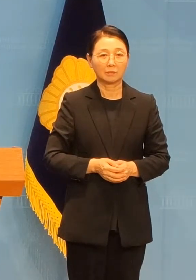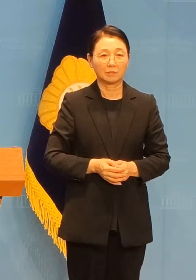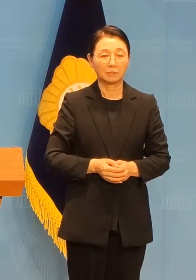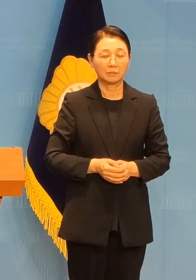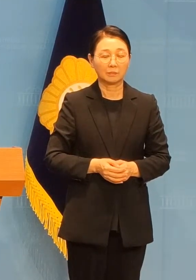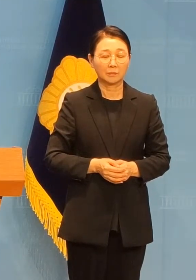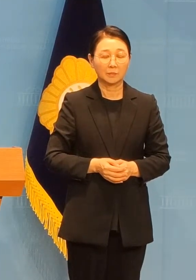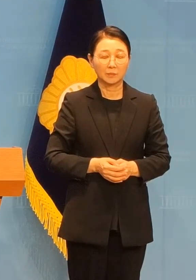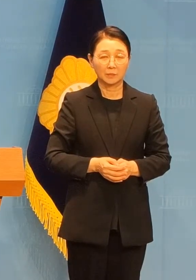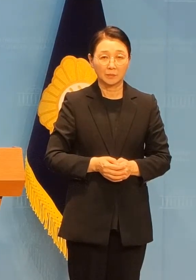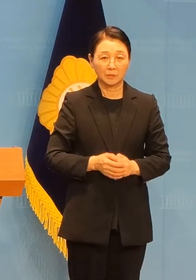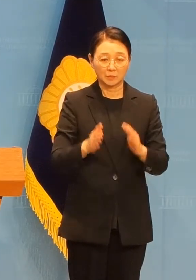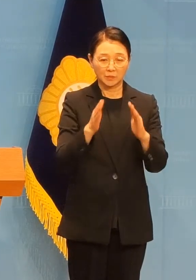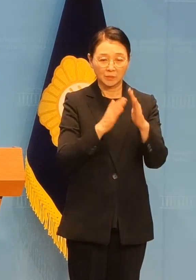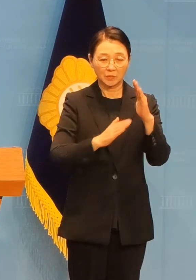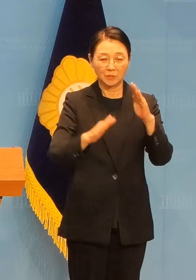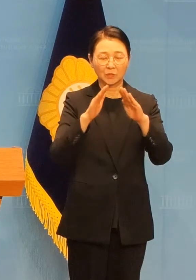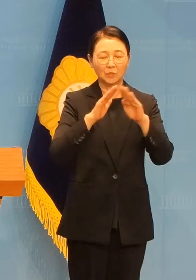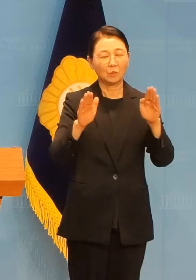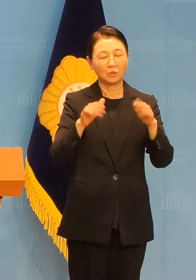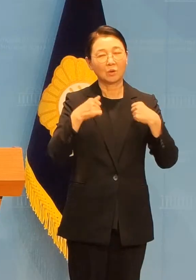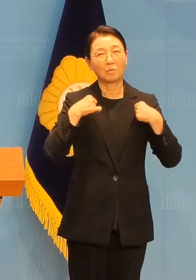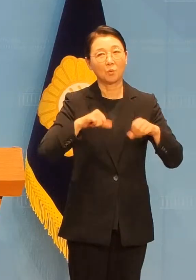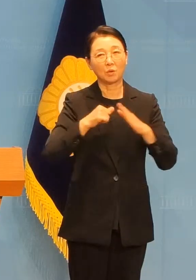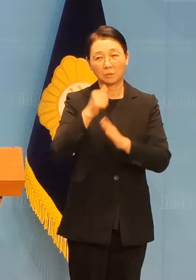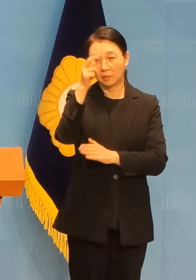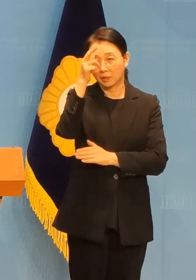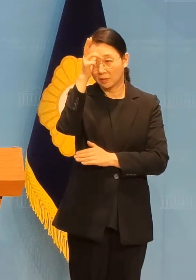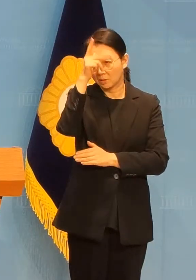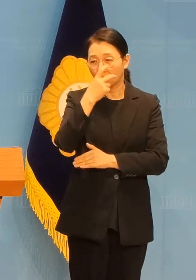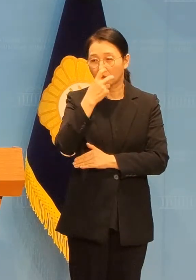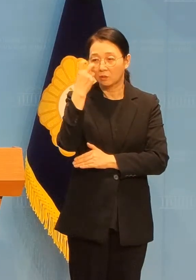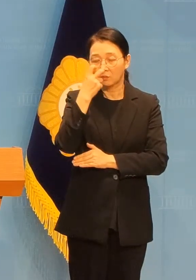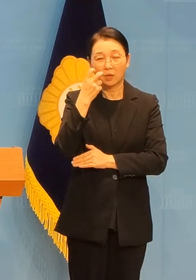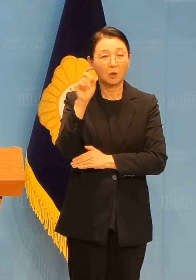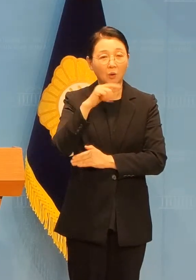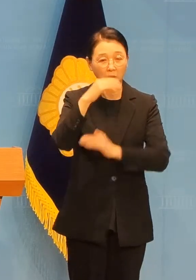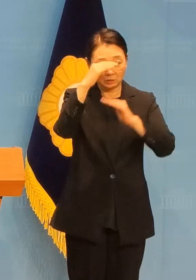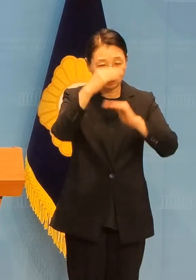이미 공정성을 상실한 경찰 수사로는 아무것도 밝힐 수 없습니다.